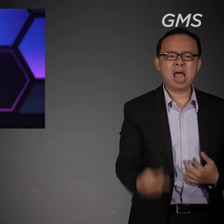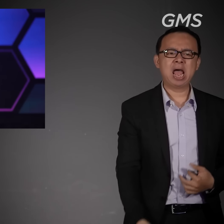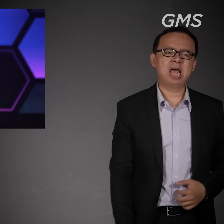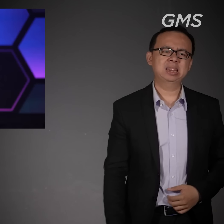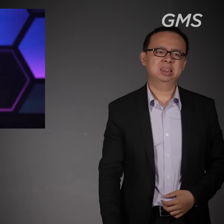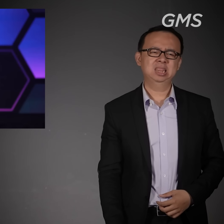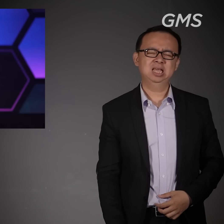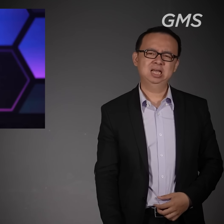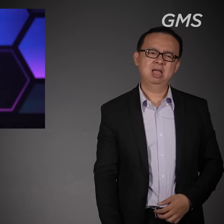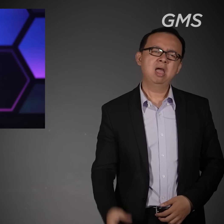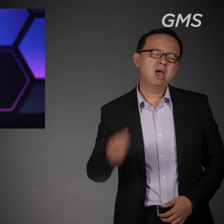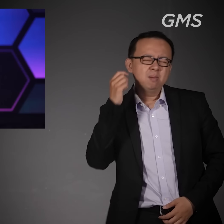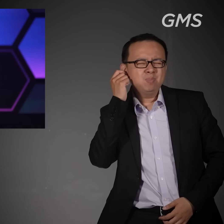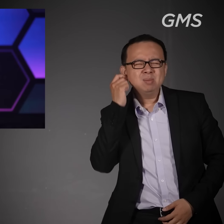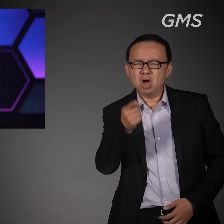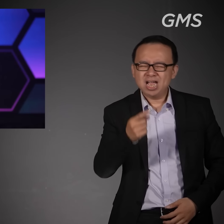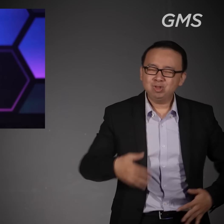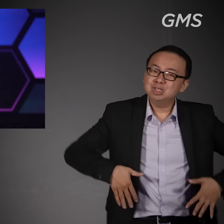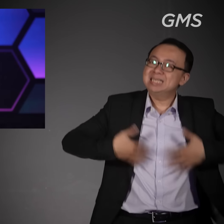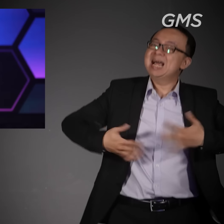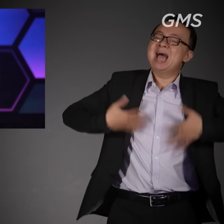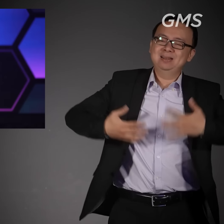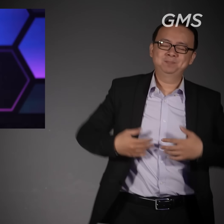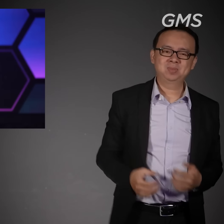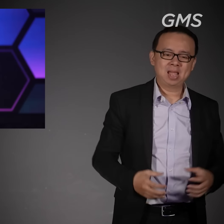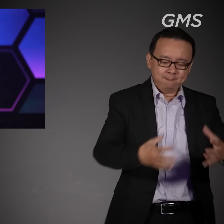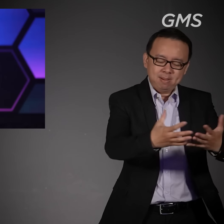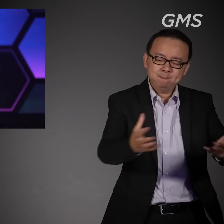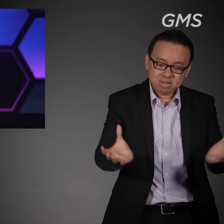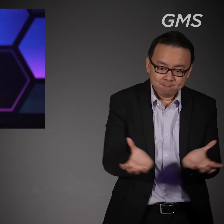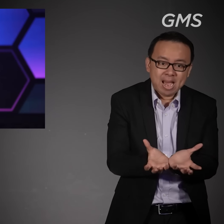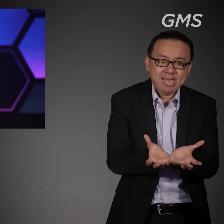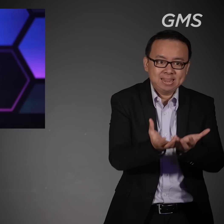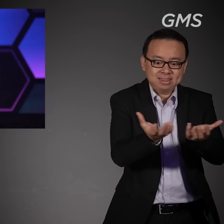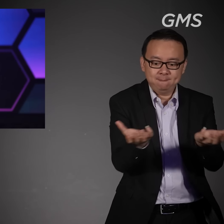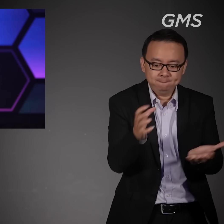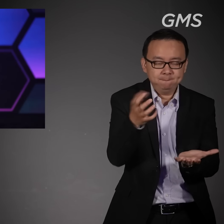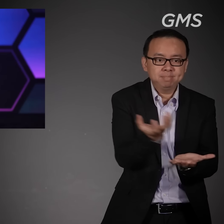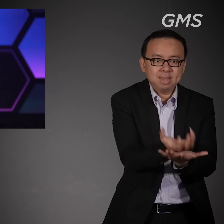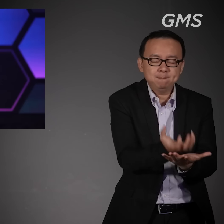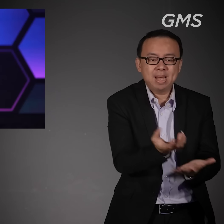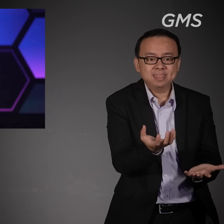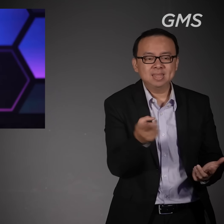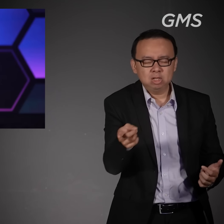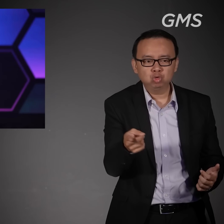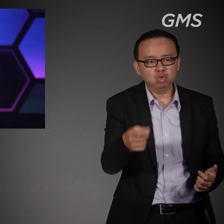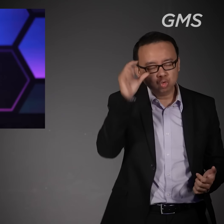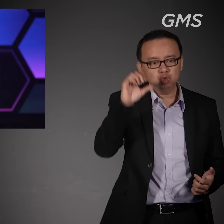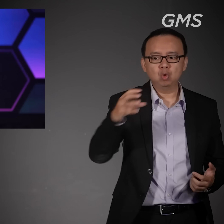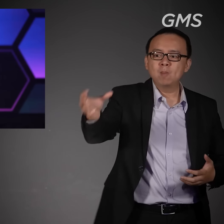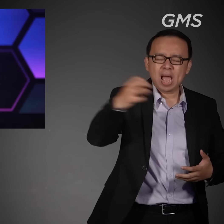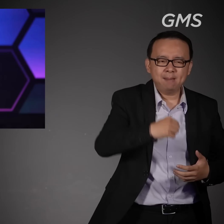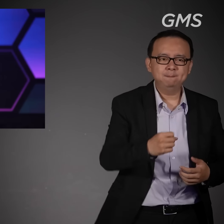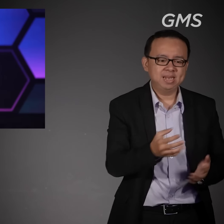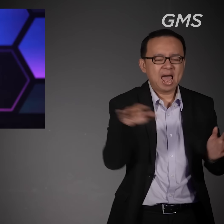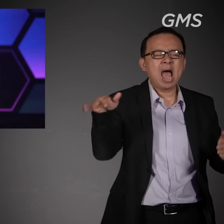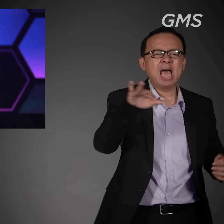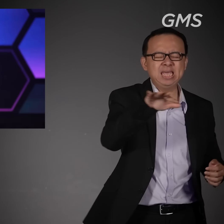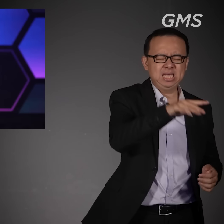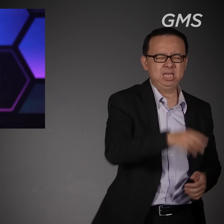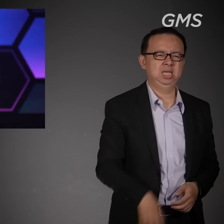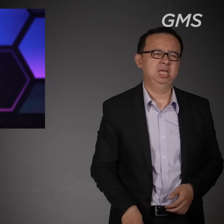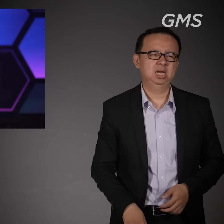saking girangnya tempayan ditinggal di situ. Padahal tempayan itu untuk ambil air. Itu masanya paceklik, kekeringan. Dan zaman itu belum ada